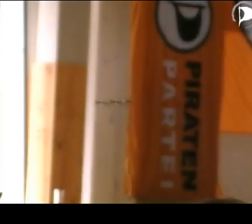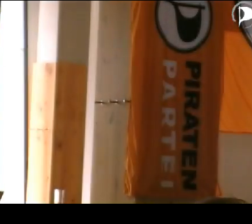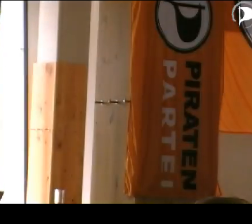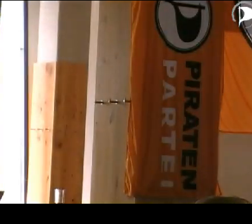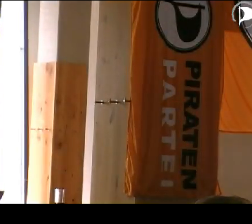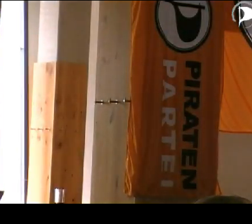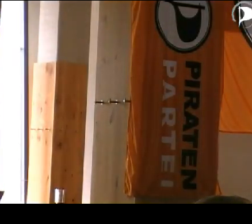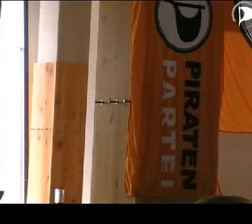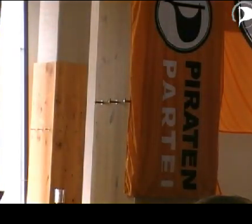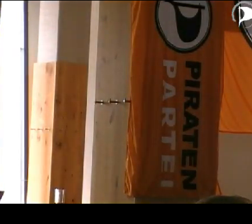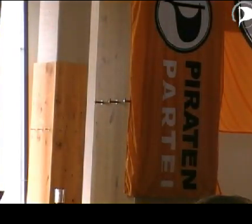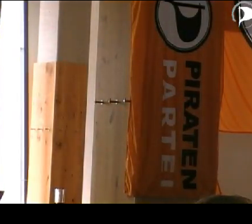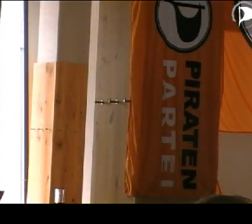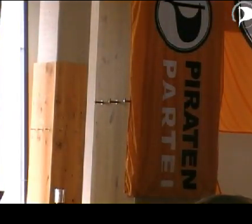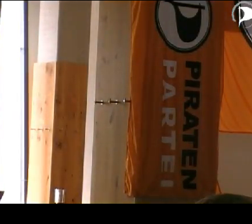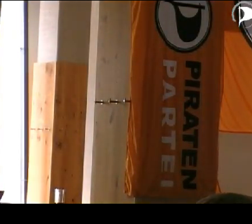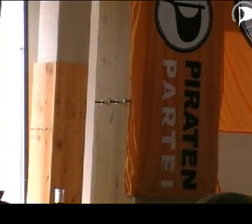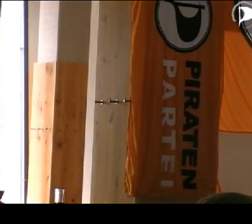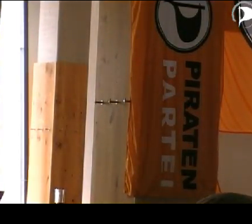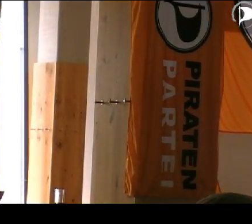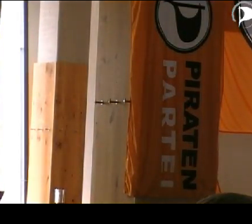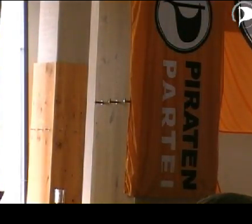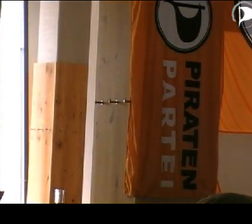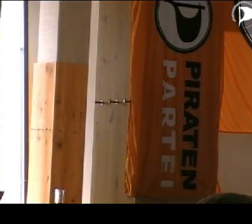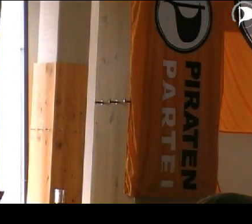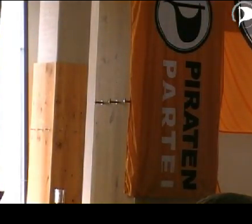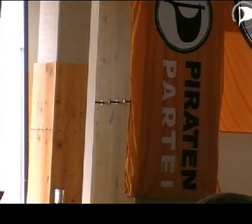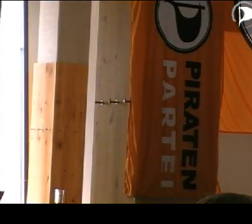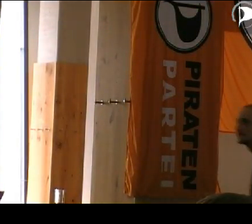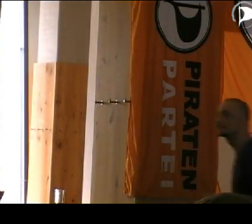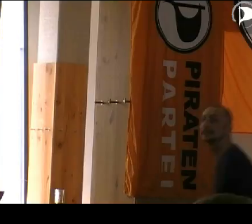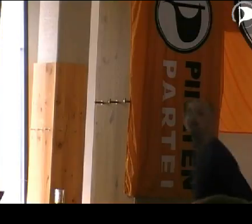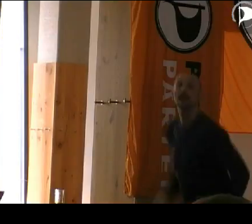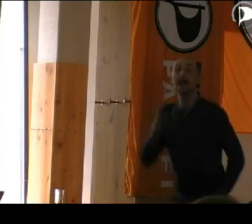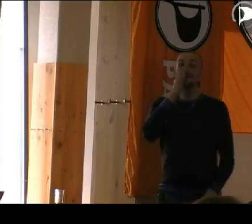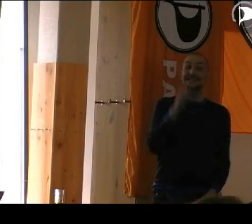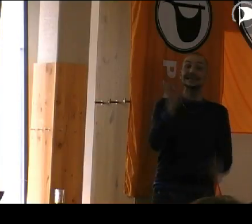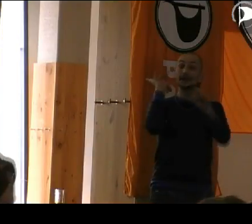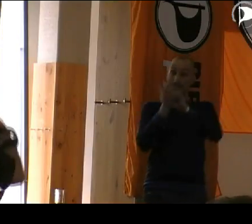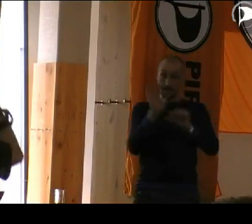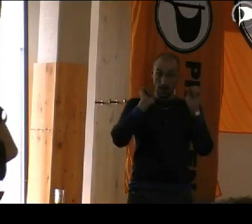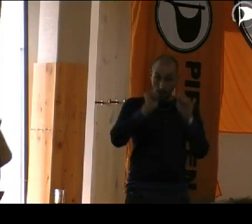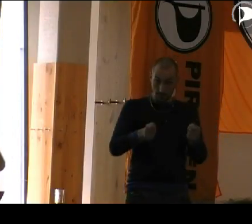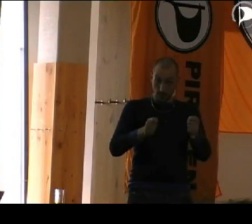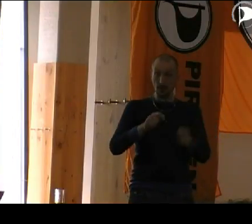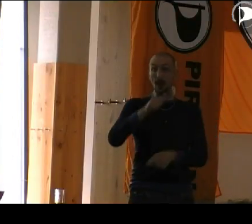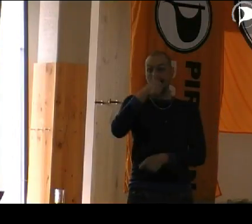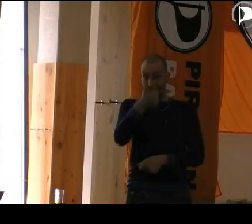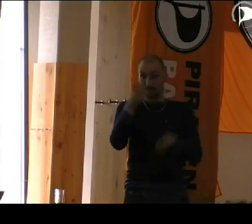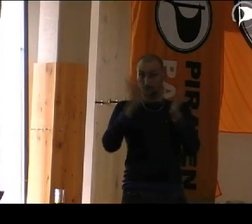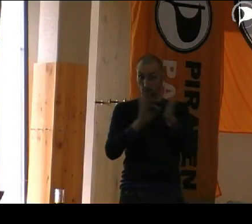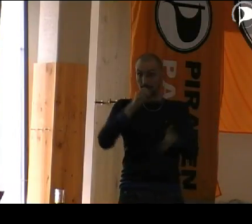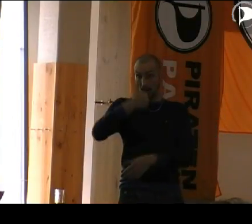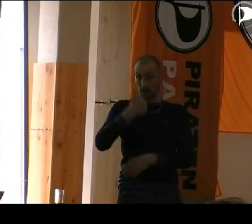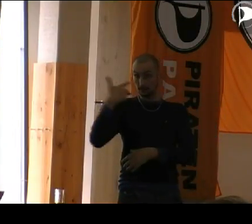dann bitte ich euch jetzt bestimmt karte zu geben welche gegen den antrag 1.137